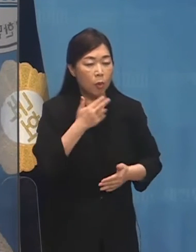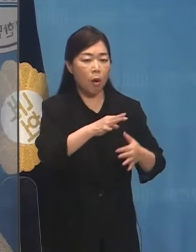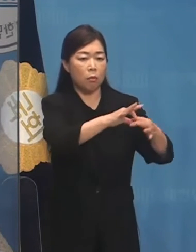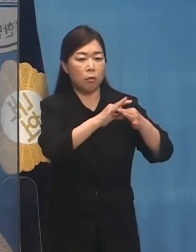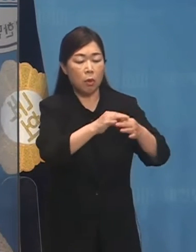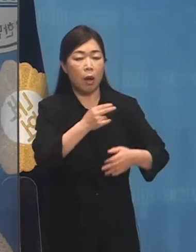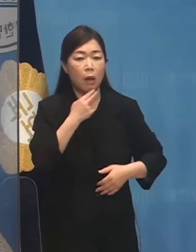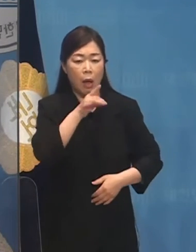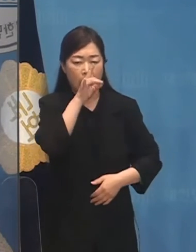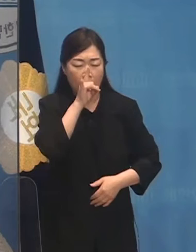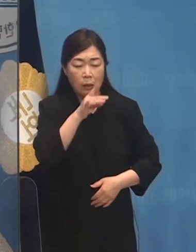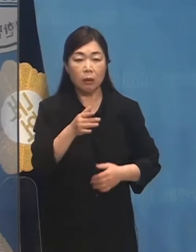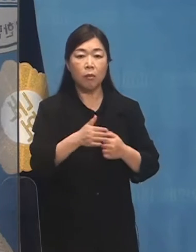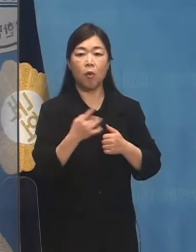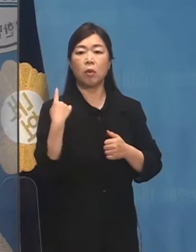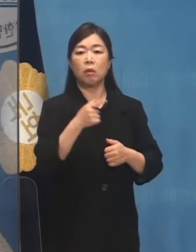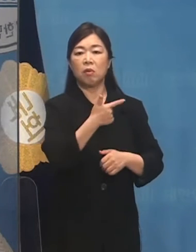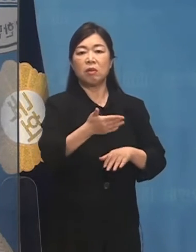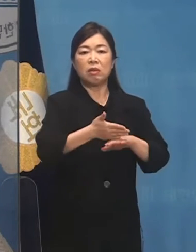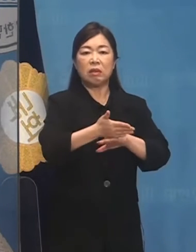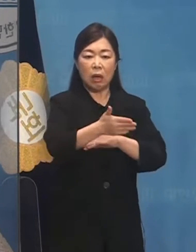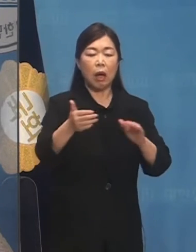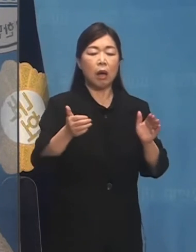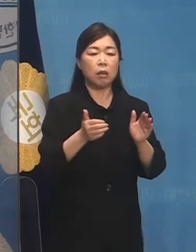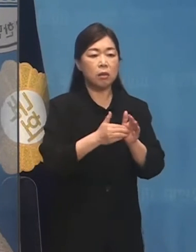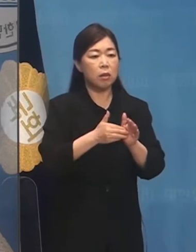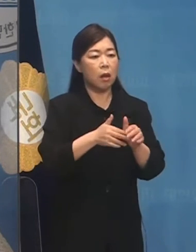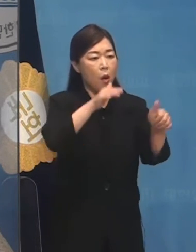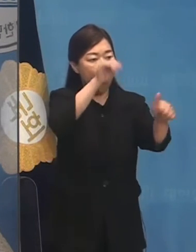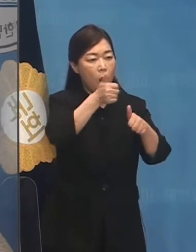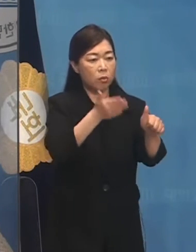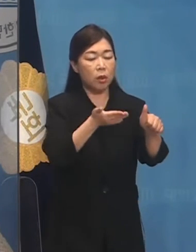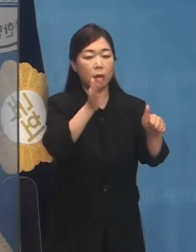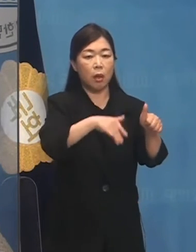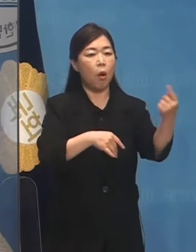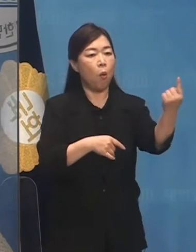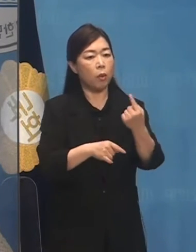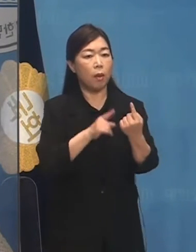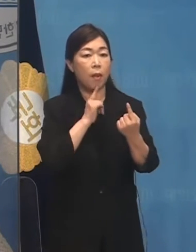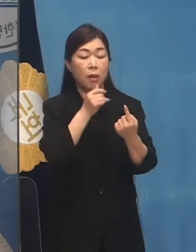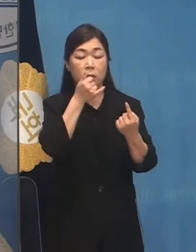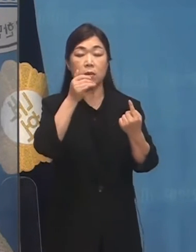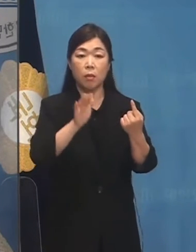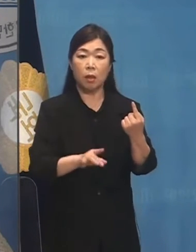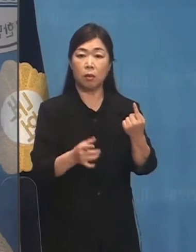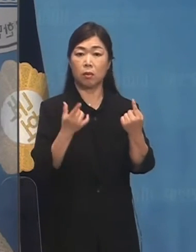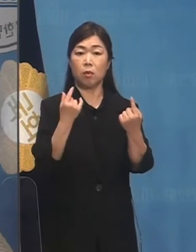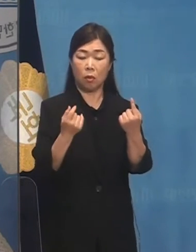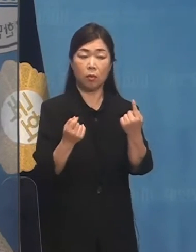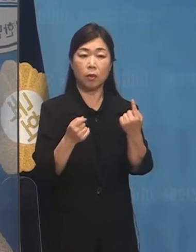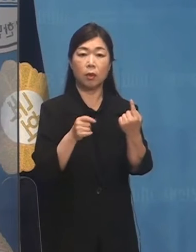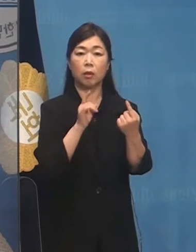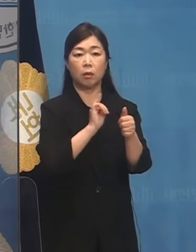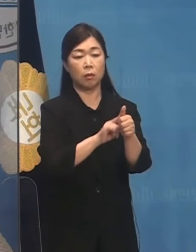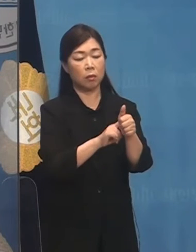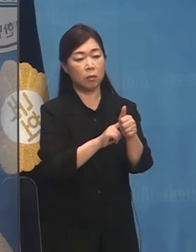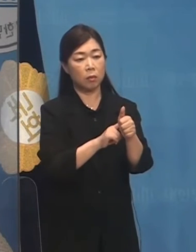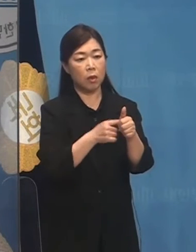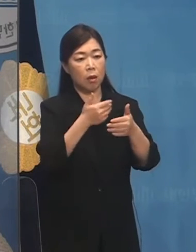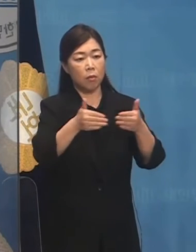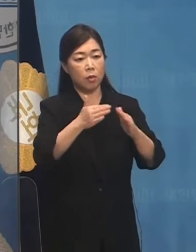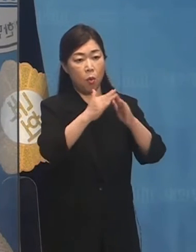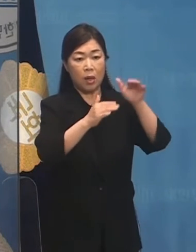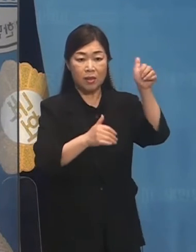했었습니다. 어제 저녁 늦게 해서 뭐 출석 요구를 한 모양인데 나온다고 한 모양인데 이처럼 이게 검증되지